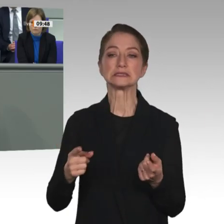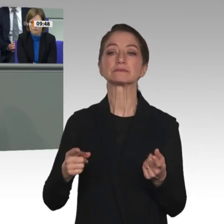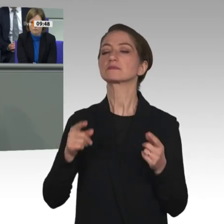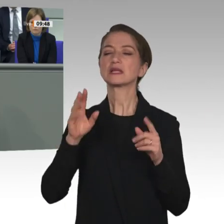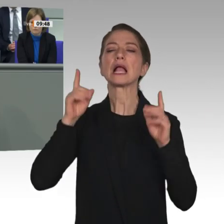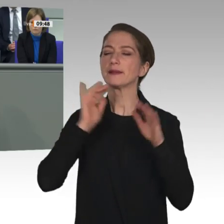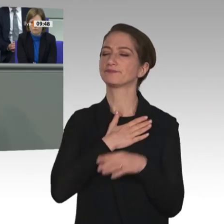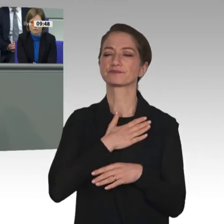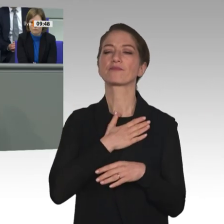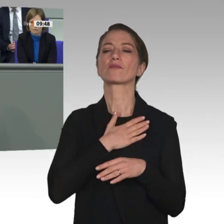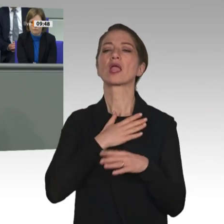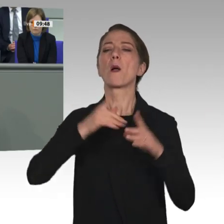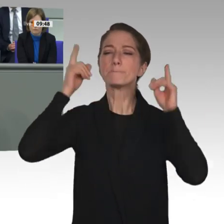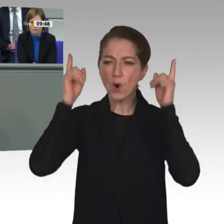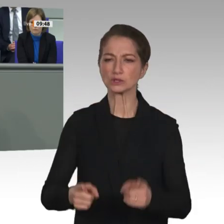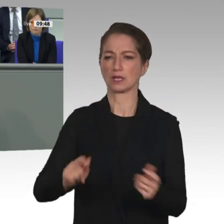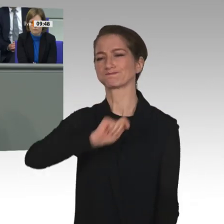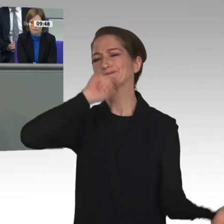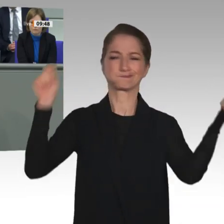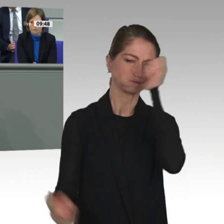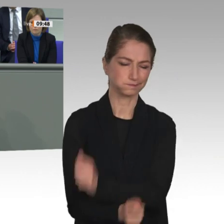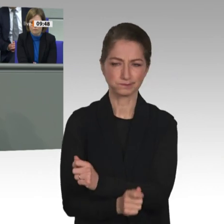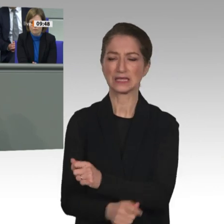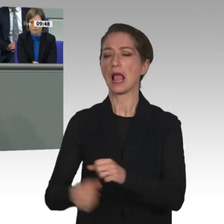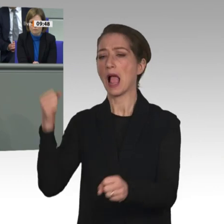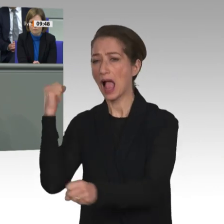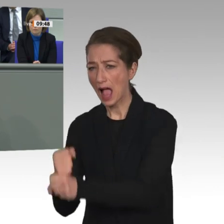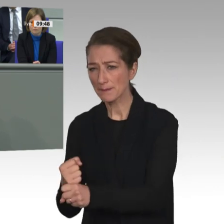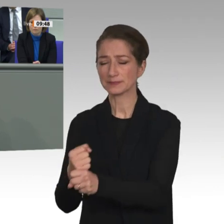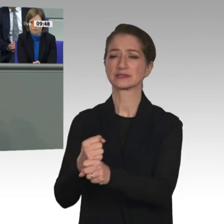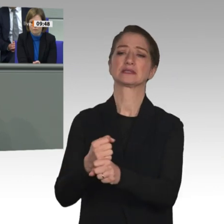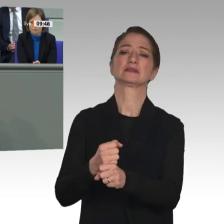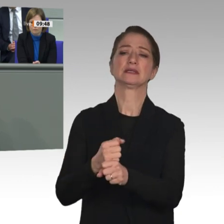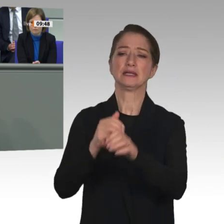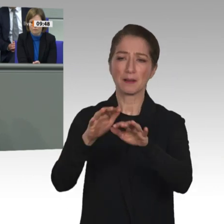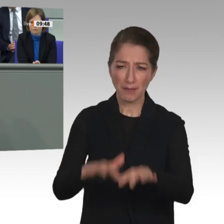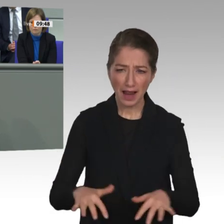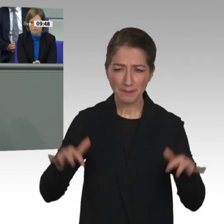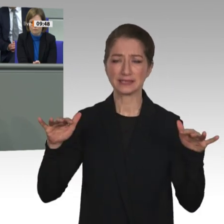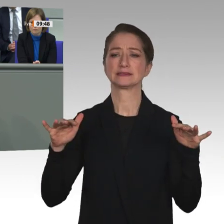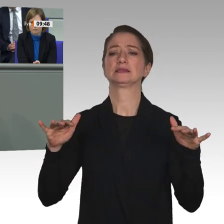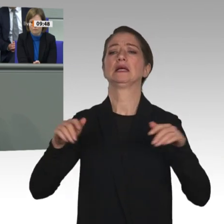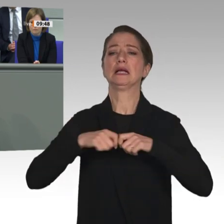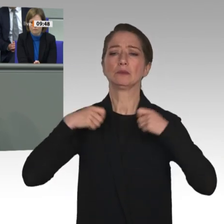Behörden, in der Gesellschaft, hier im Parlament und auch in der Bundesregierung. So darf es nicht weitergehen, denn die Reihe